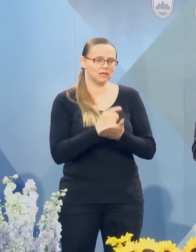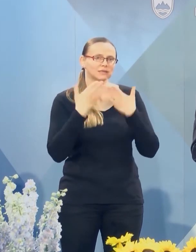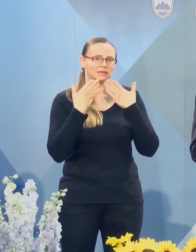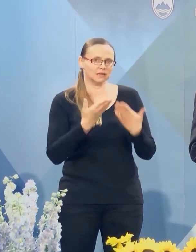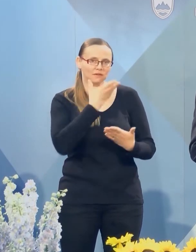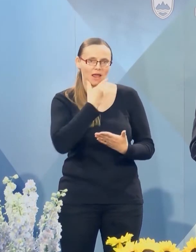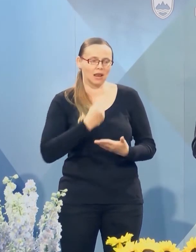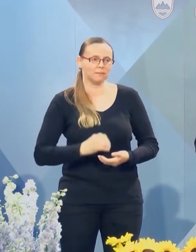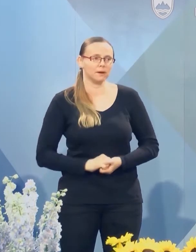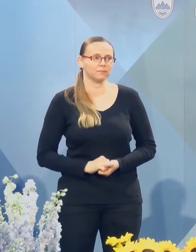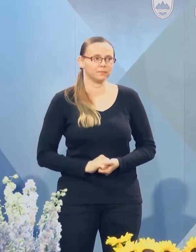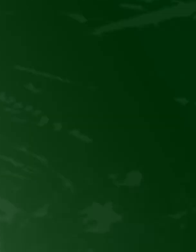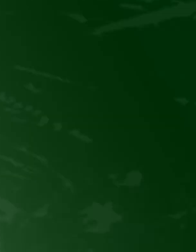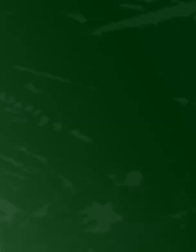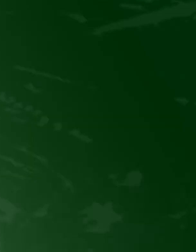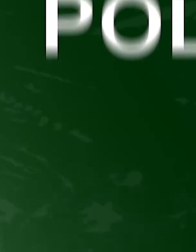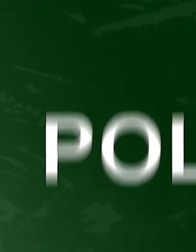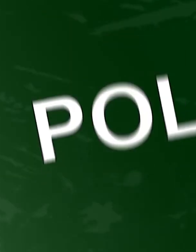lepa.